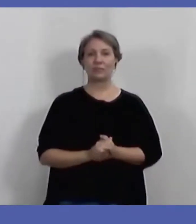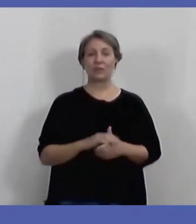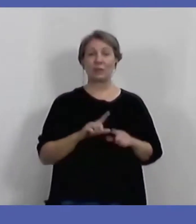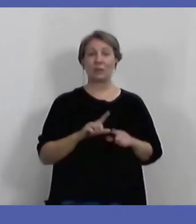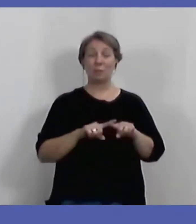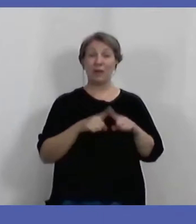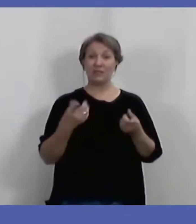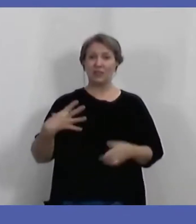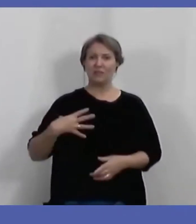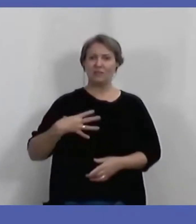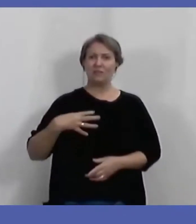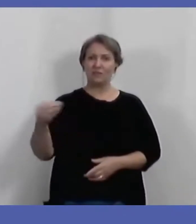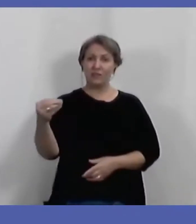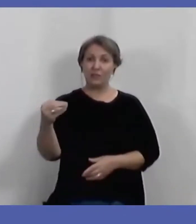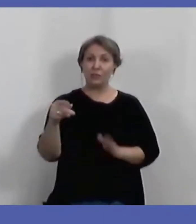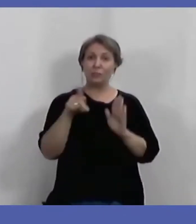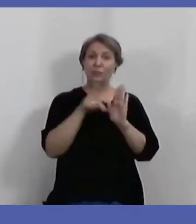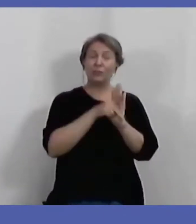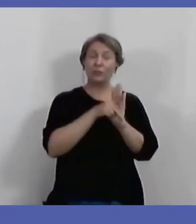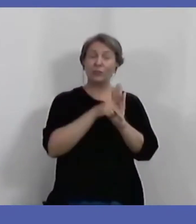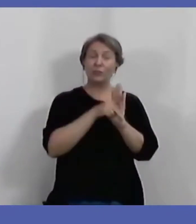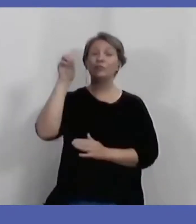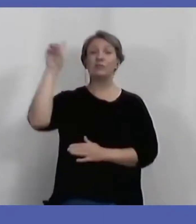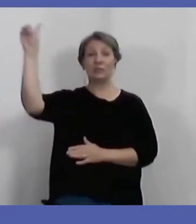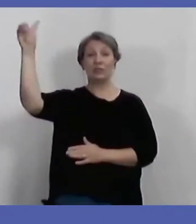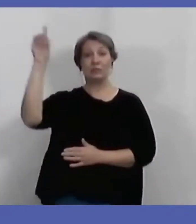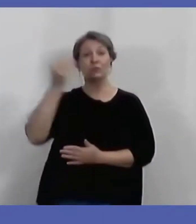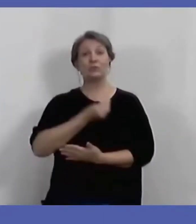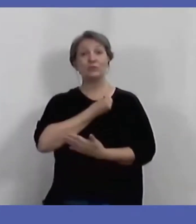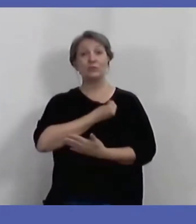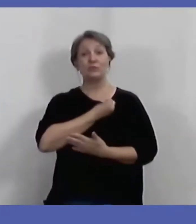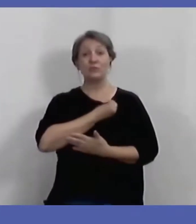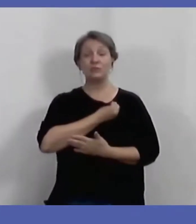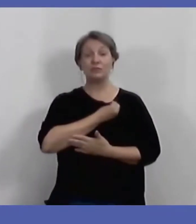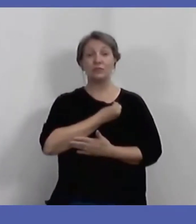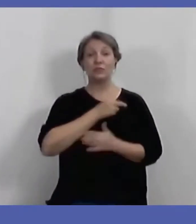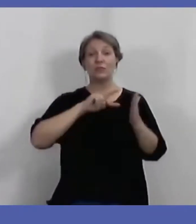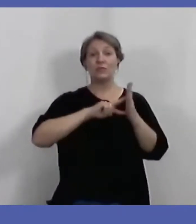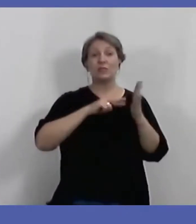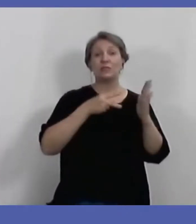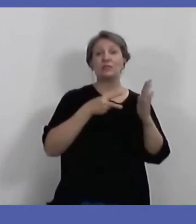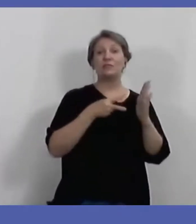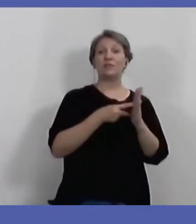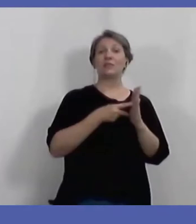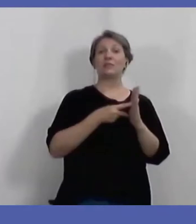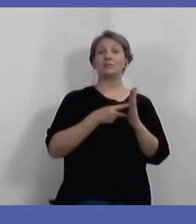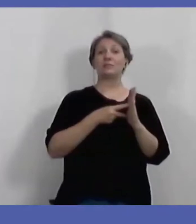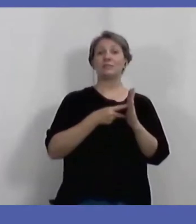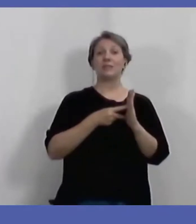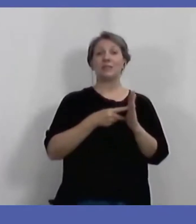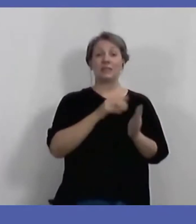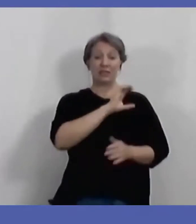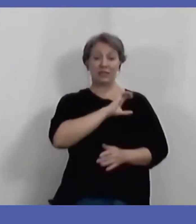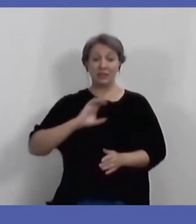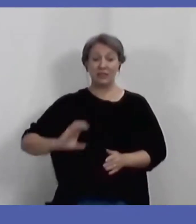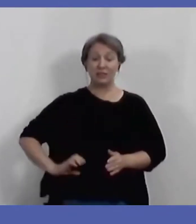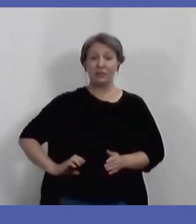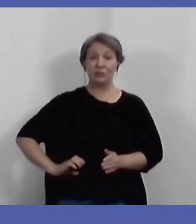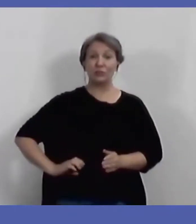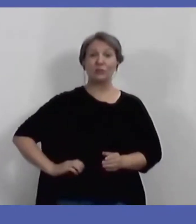vivo significa que ele realiza essas obras de Deus na vida